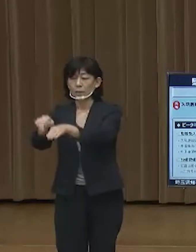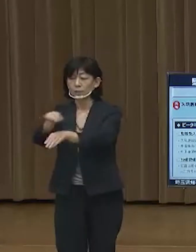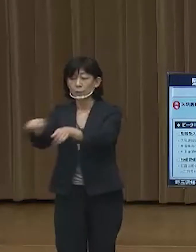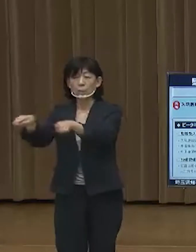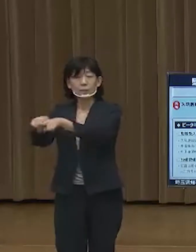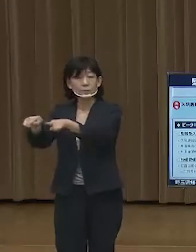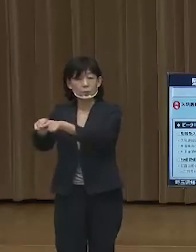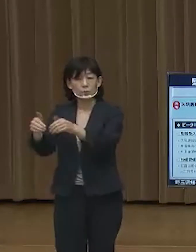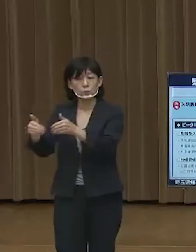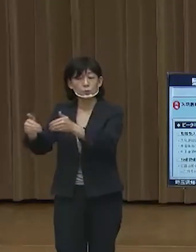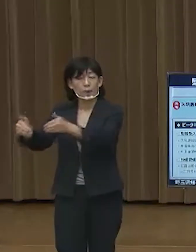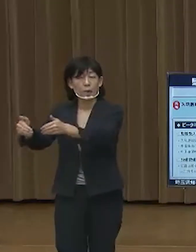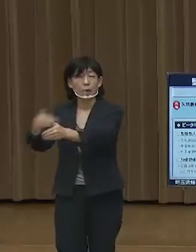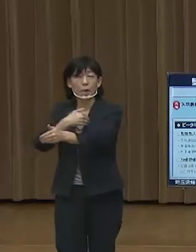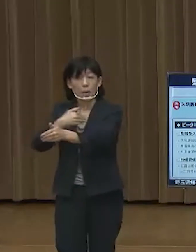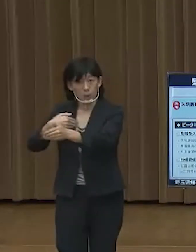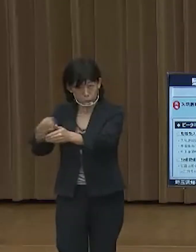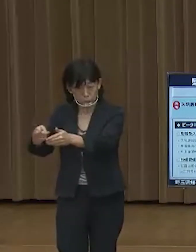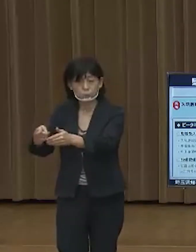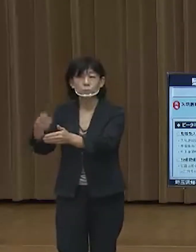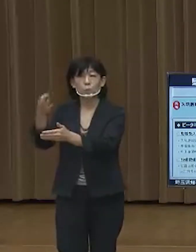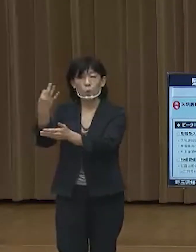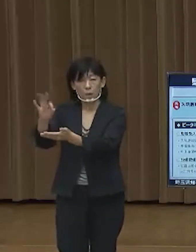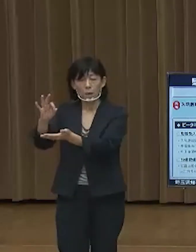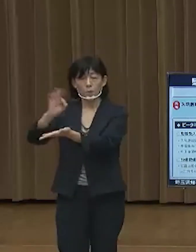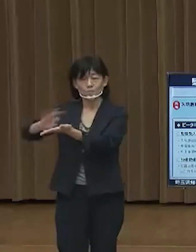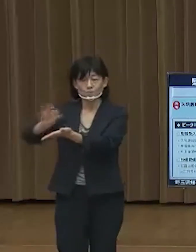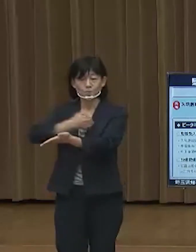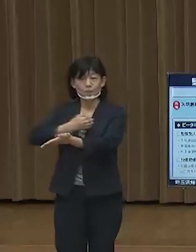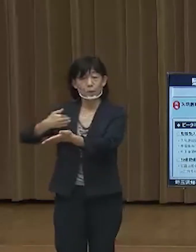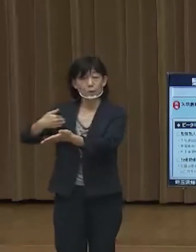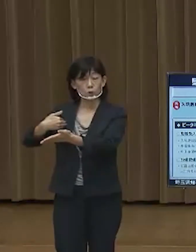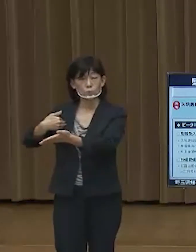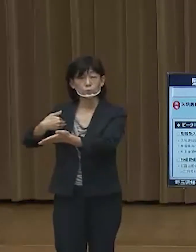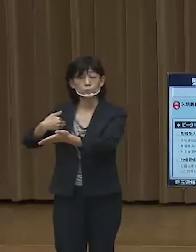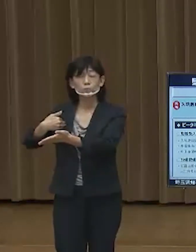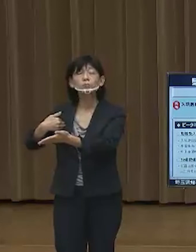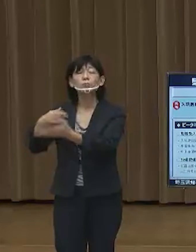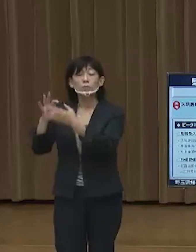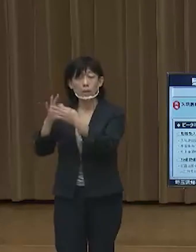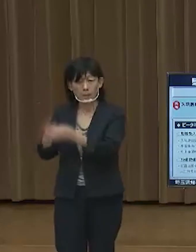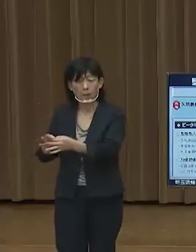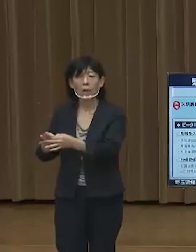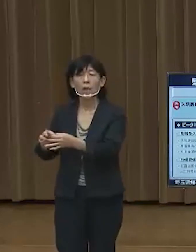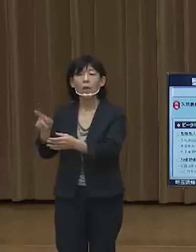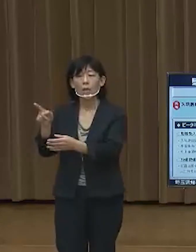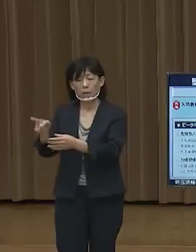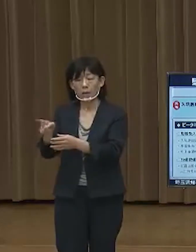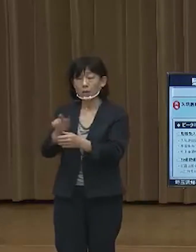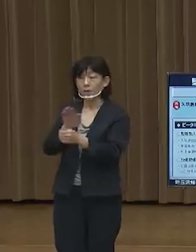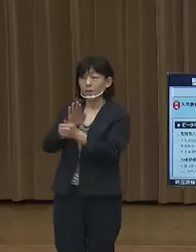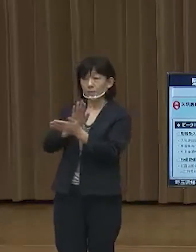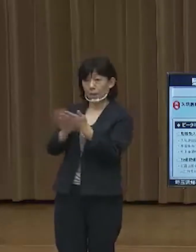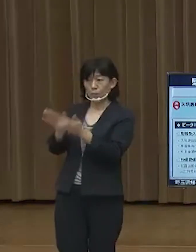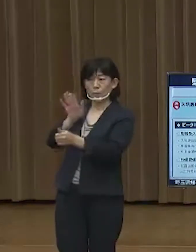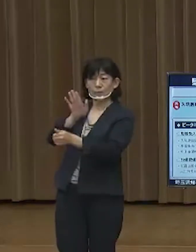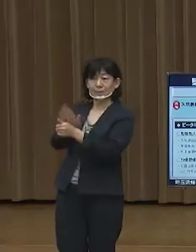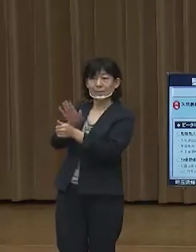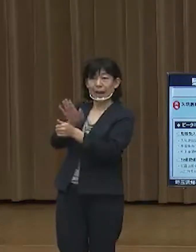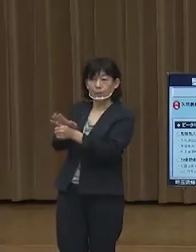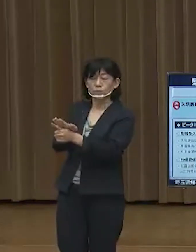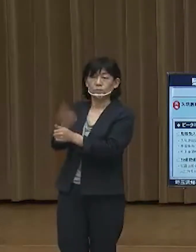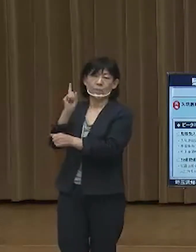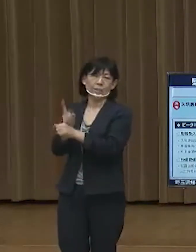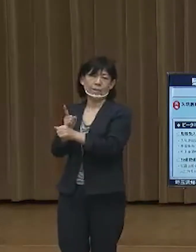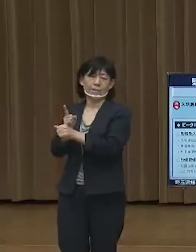ということができると、あるいはそのためにお金もつぎ込むというようなお話があるのであれば県としても支援をしたいというふうに一貫して申し上げている